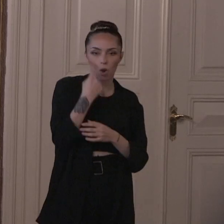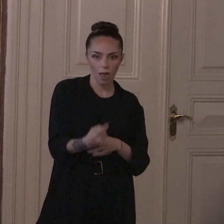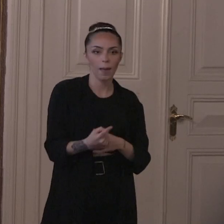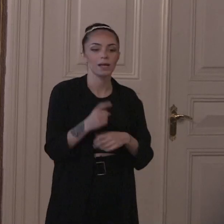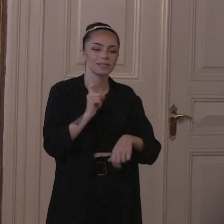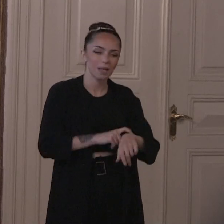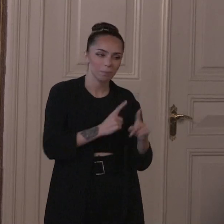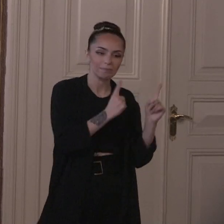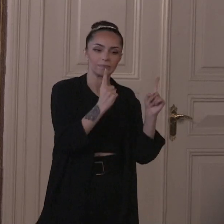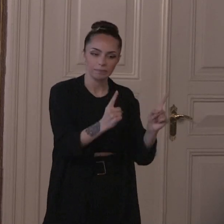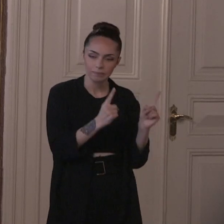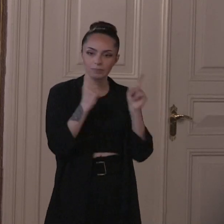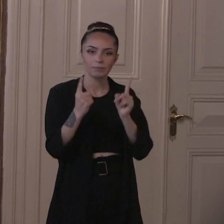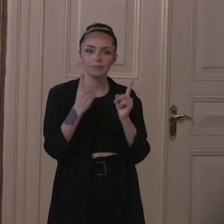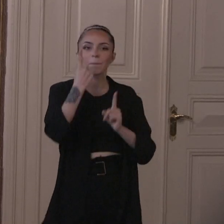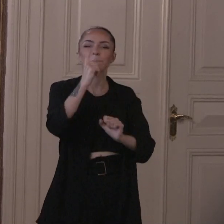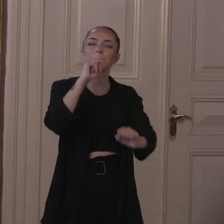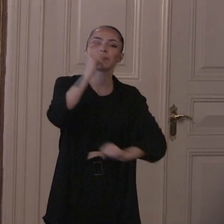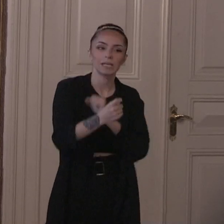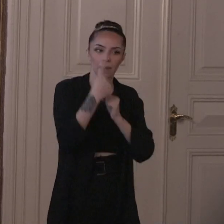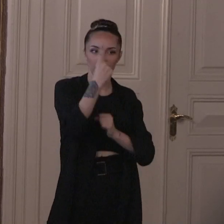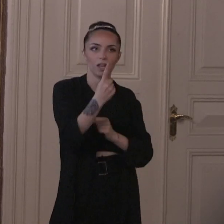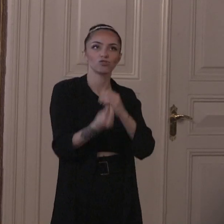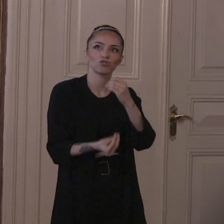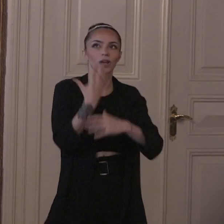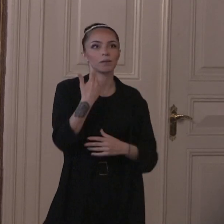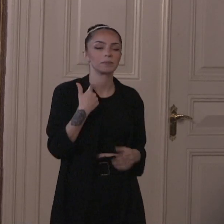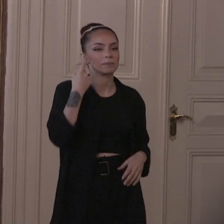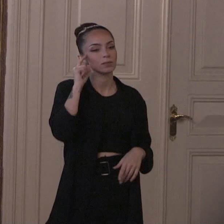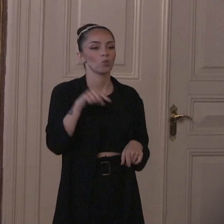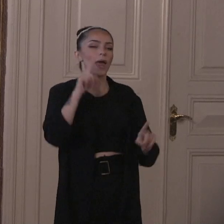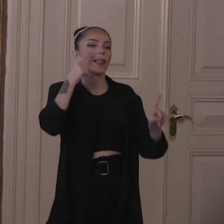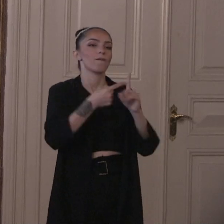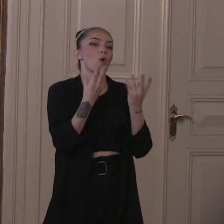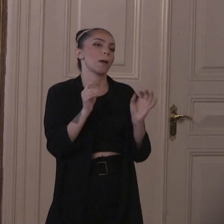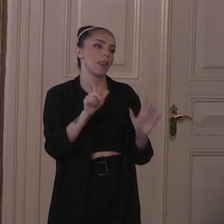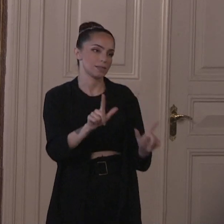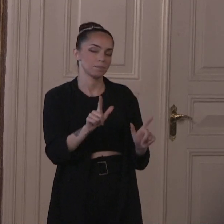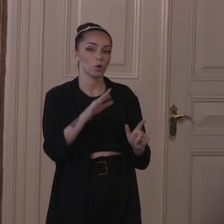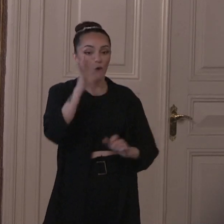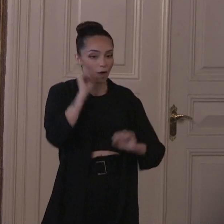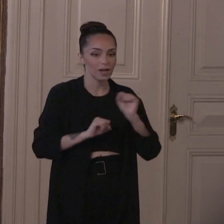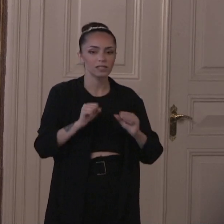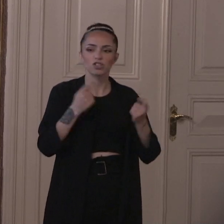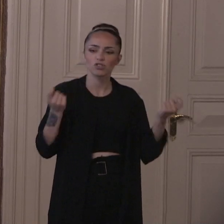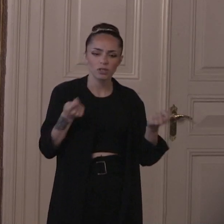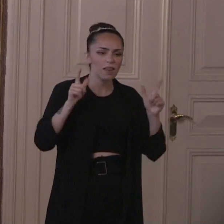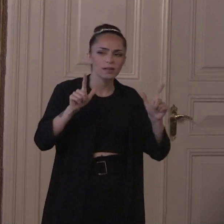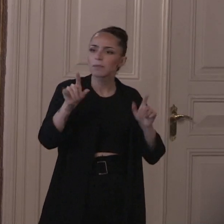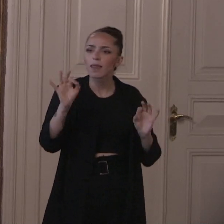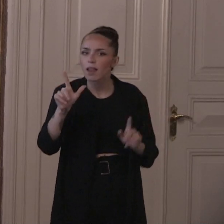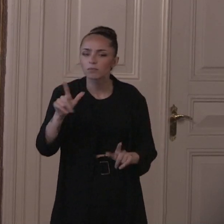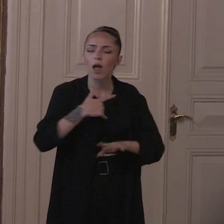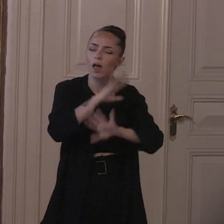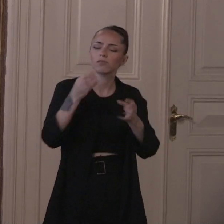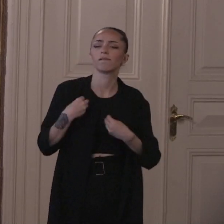bir aralıklarla bir şeyse her yıl bir eser çıkarmak aslında bizim hedefimiz olmalı. Üniversitenin tüm imkanları da sizin hizmetinizde. Bu